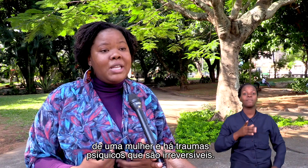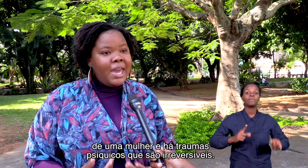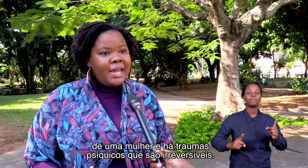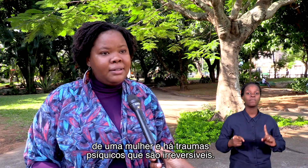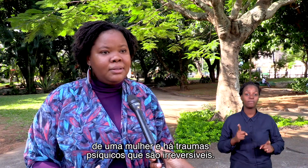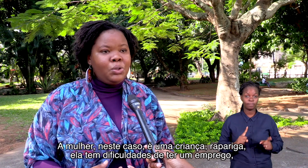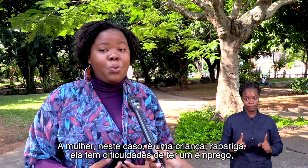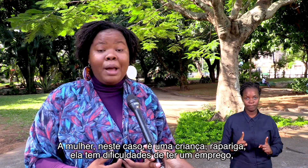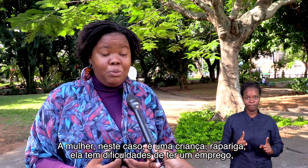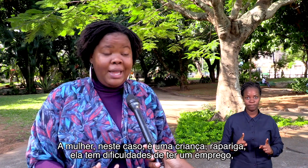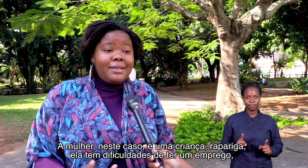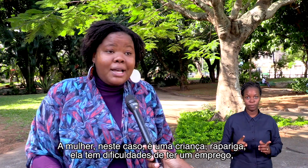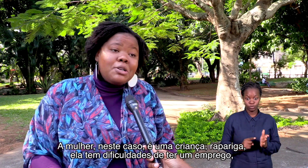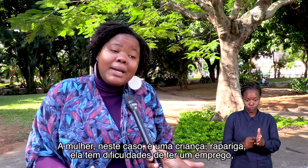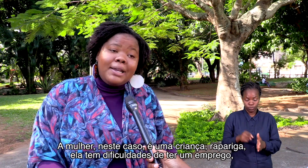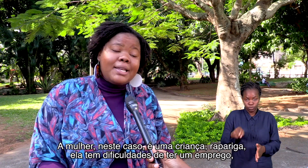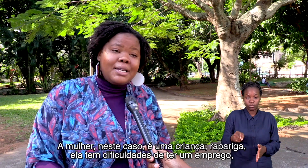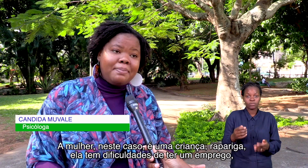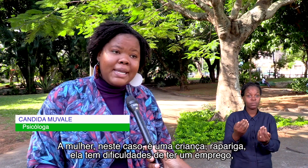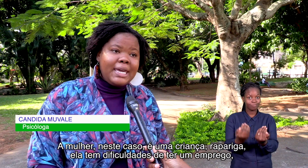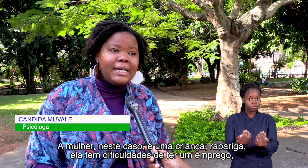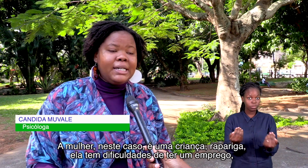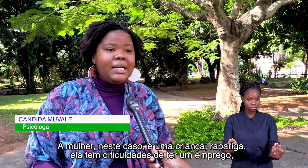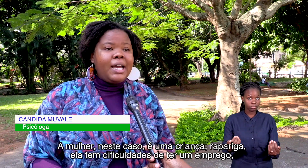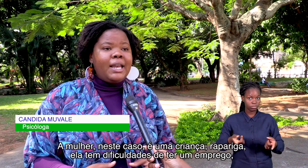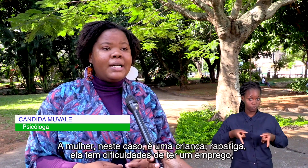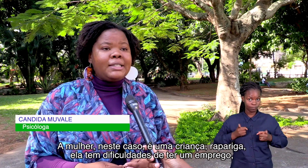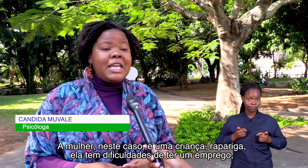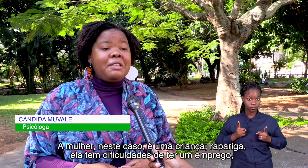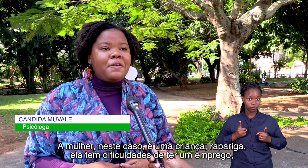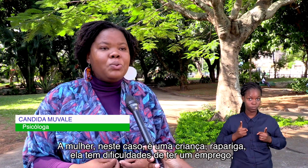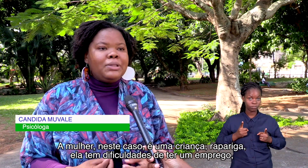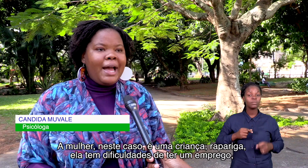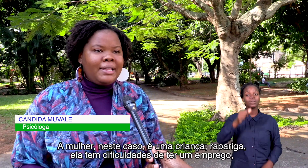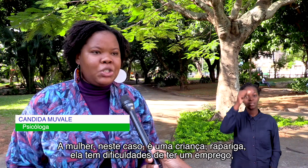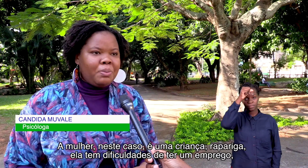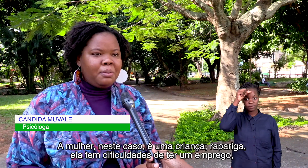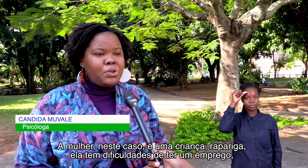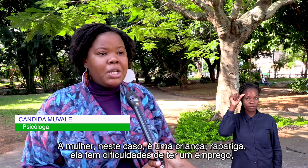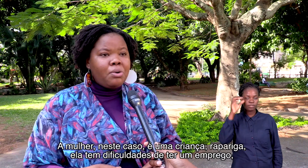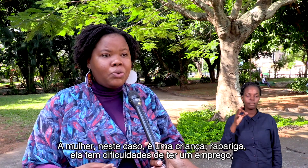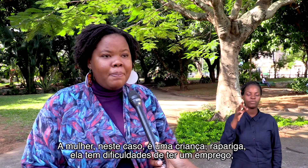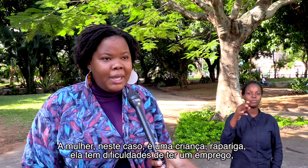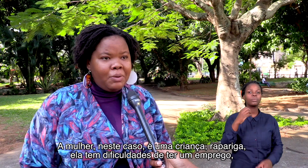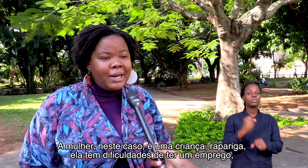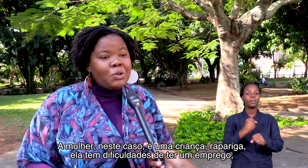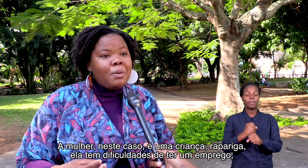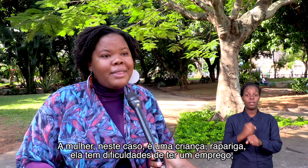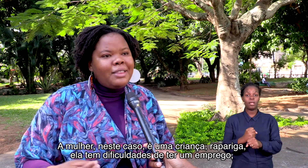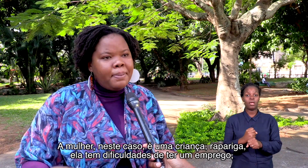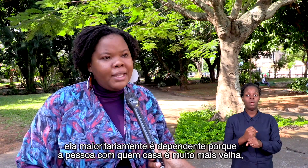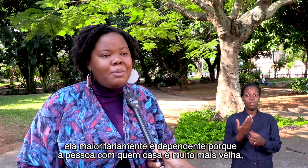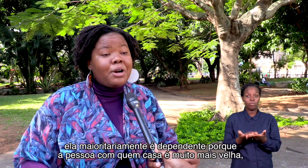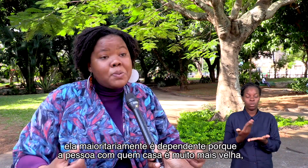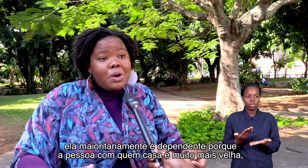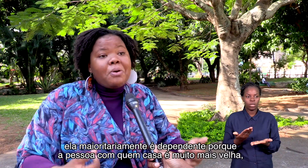A mulher, nesse caso é uma criança, rapariga, ela tem dificuldades para depois ter um autoemprego. Ela normalmente